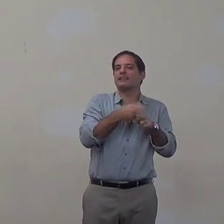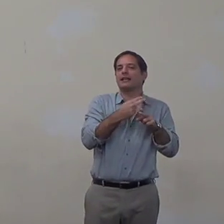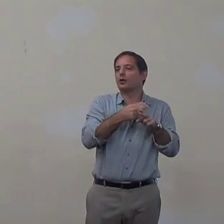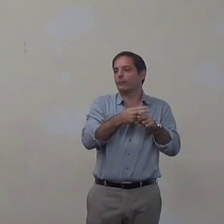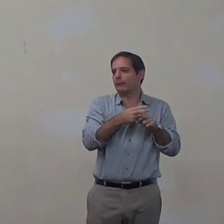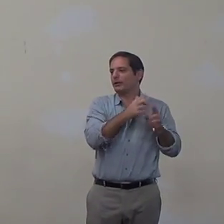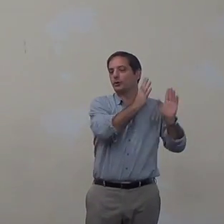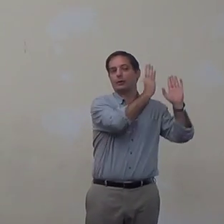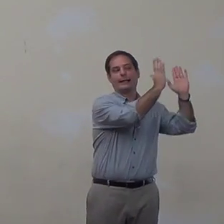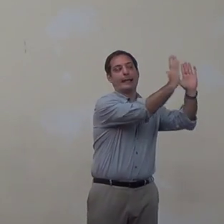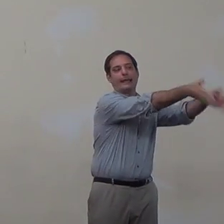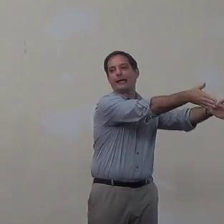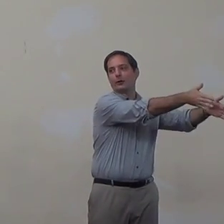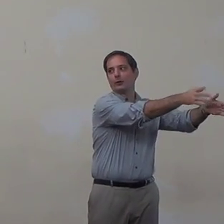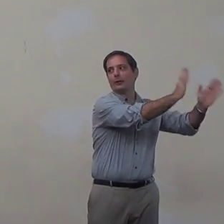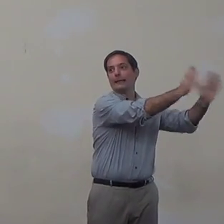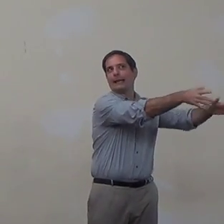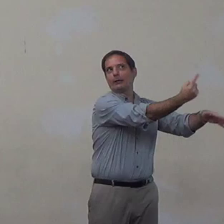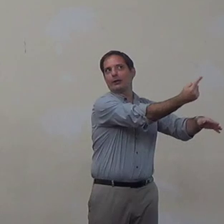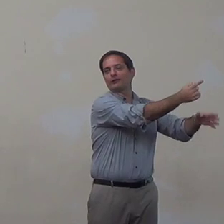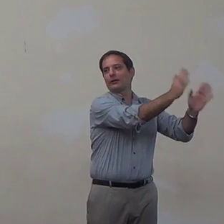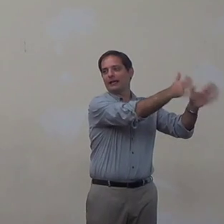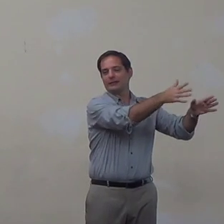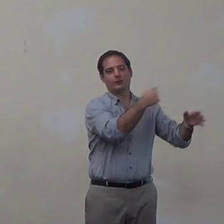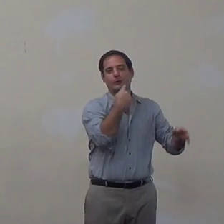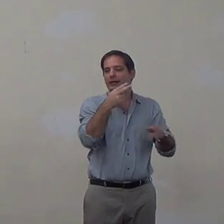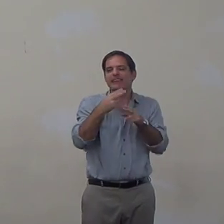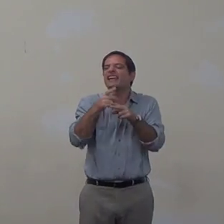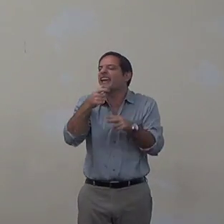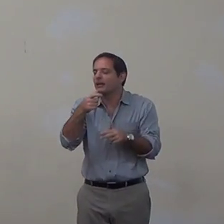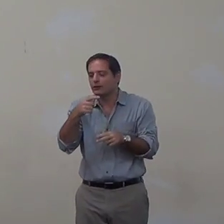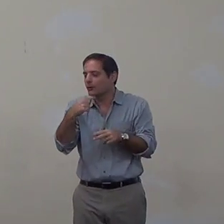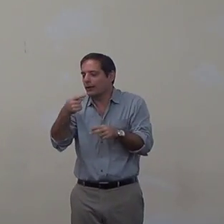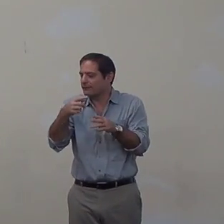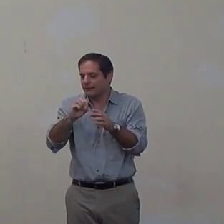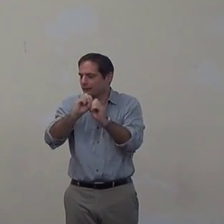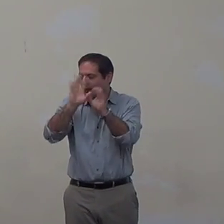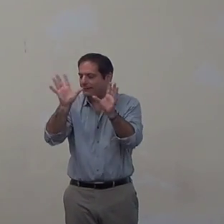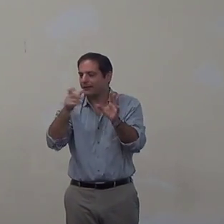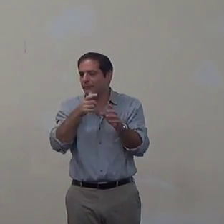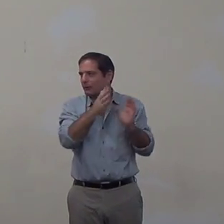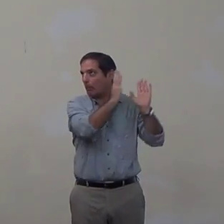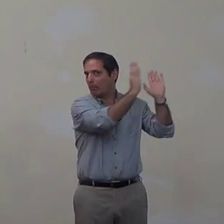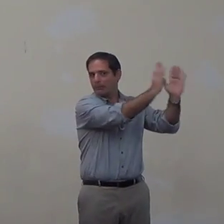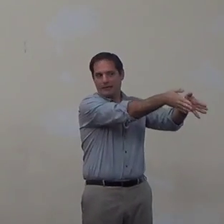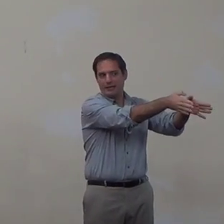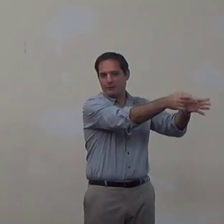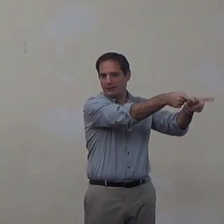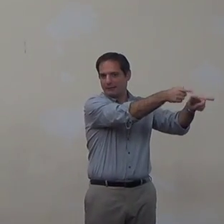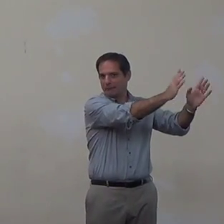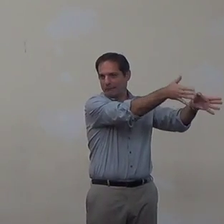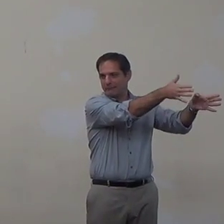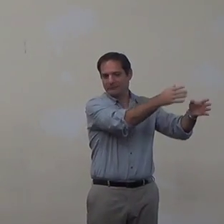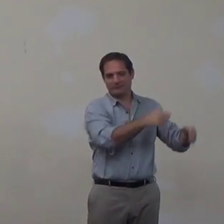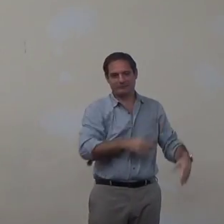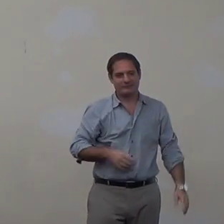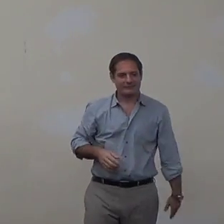Yo no voy a decir el nombre, pero la dejo ahí sola. No voy a decir quién, no voy a decir quién.